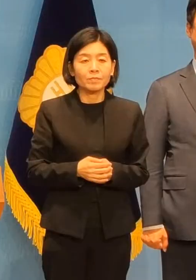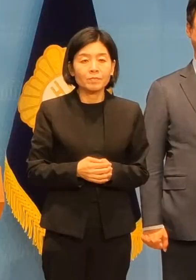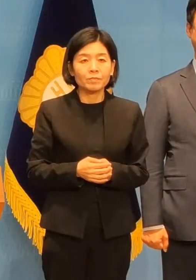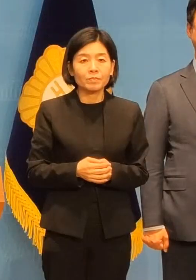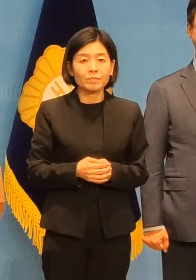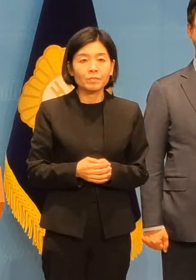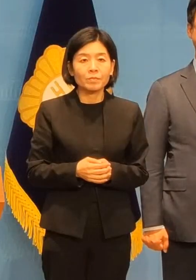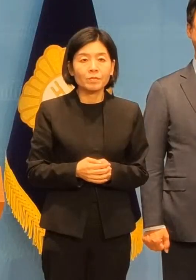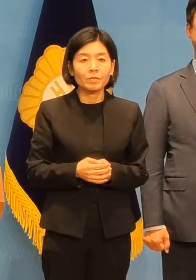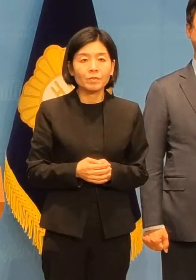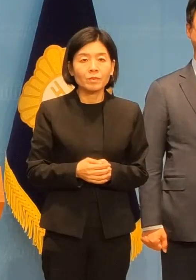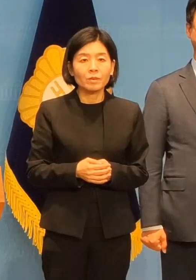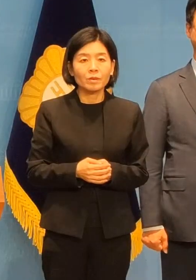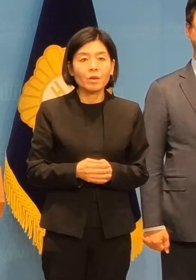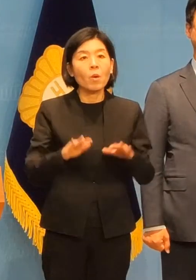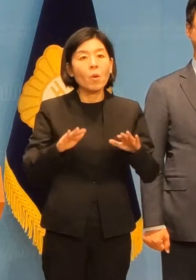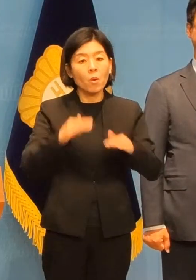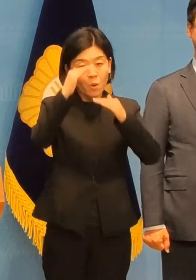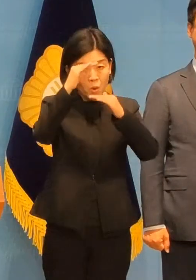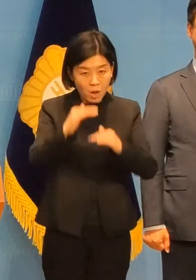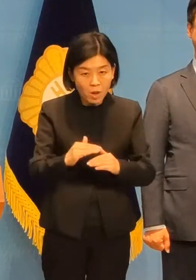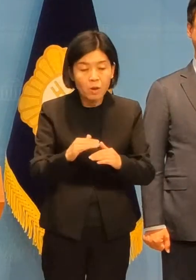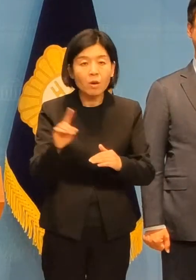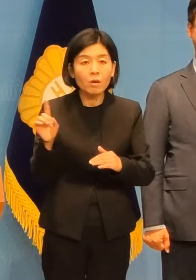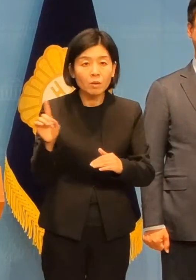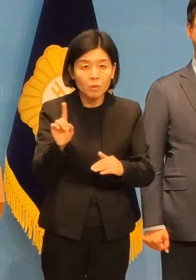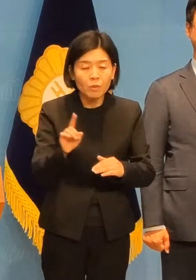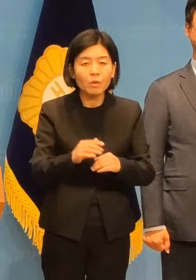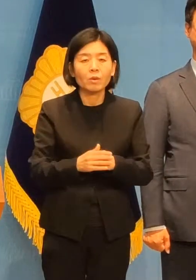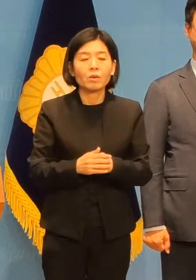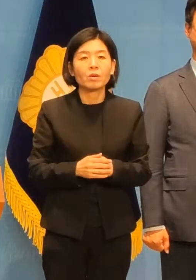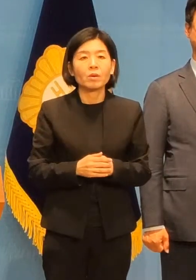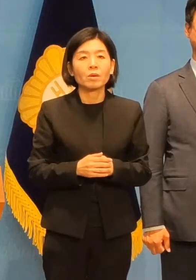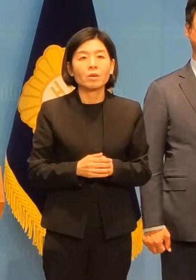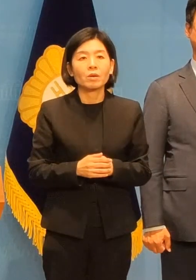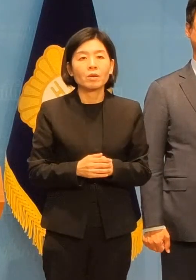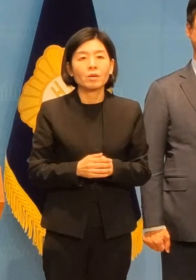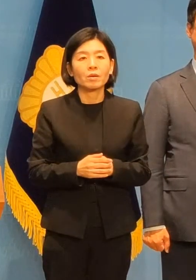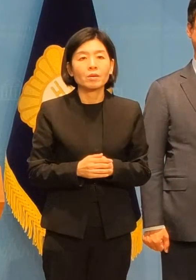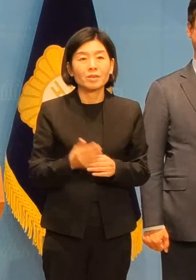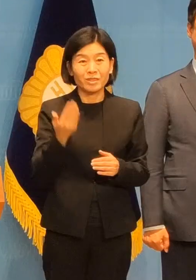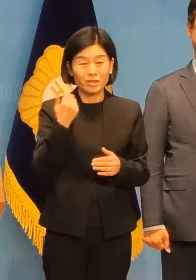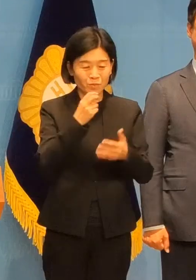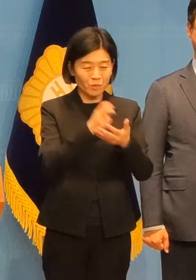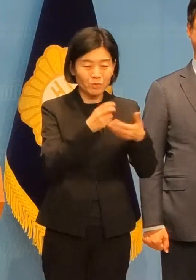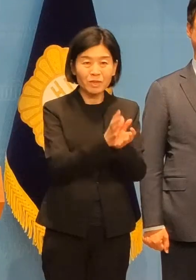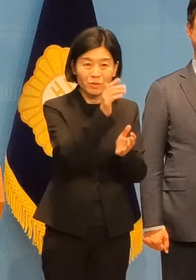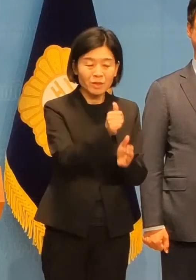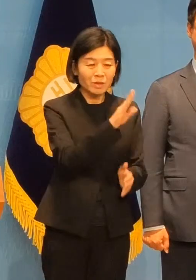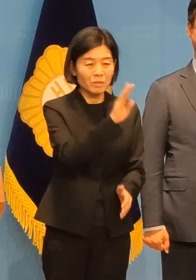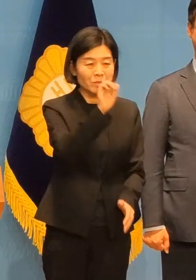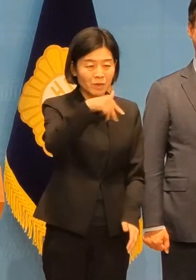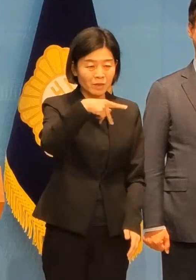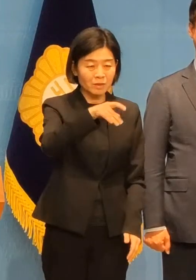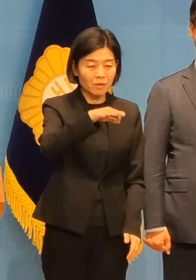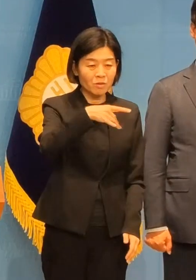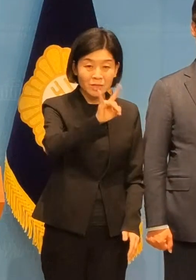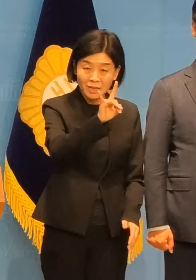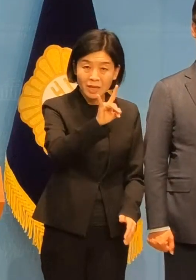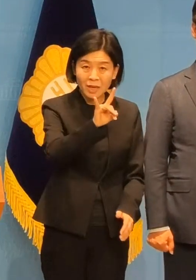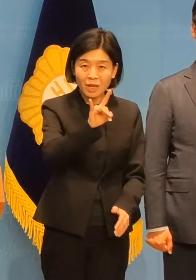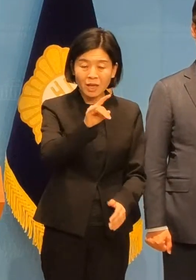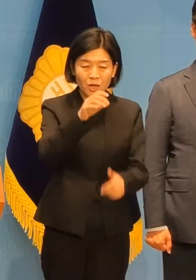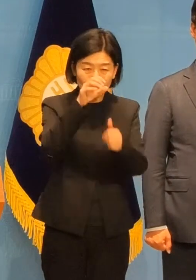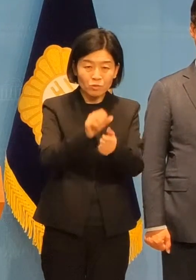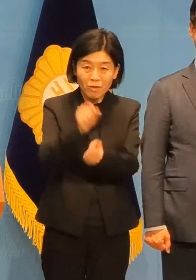네, 오늘 기자회견은 아시는 것처럼 박성재 전 법무부 장관에 대한 구속영장